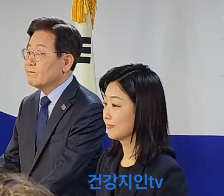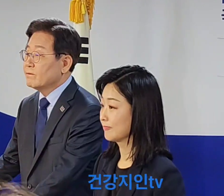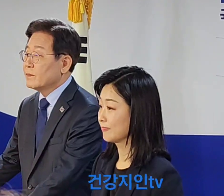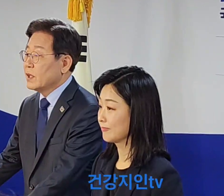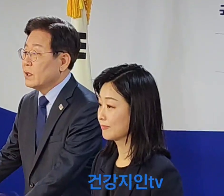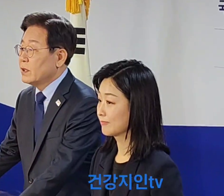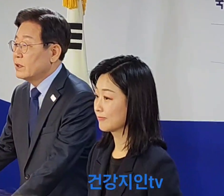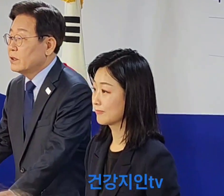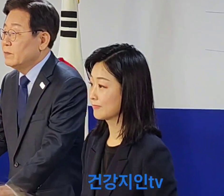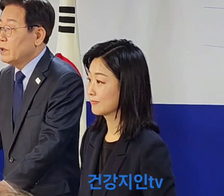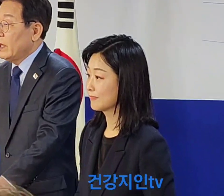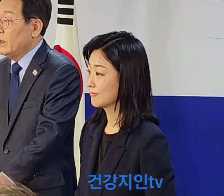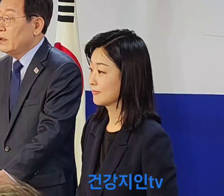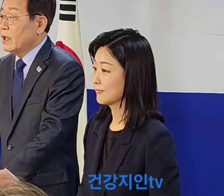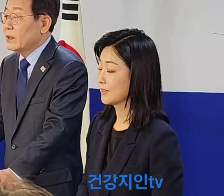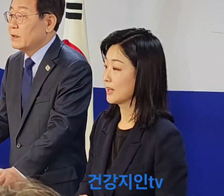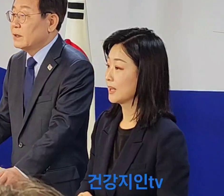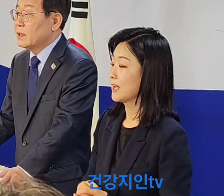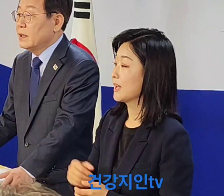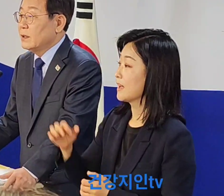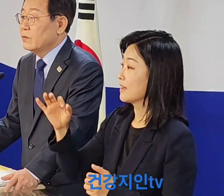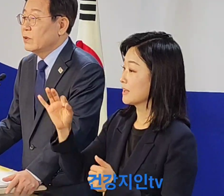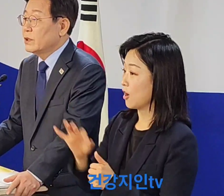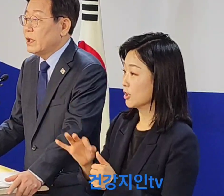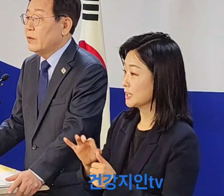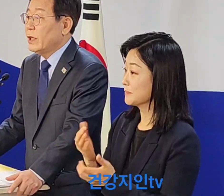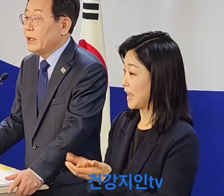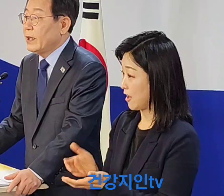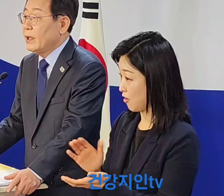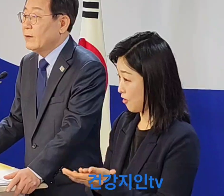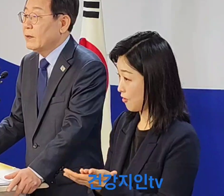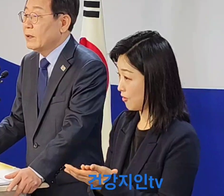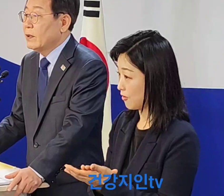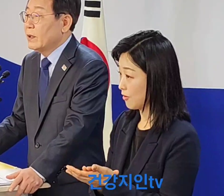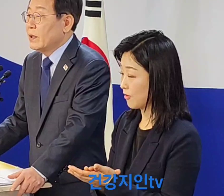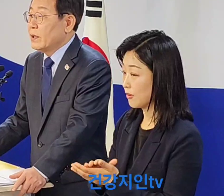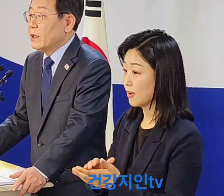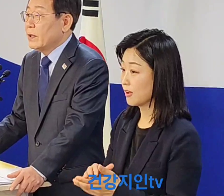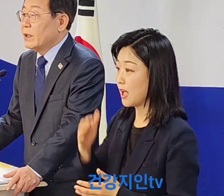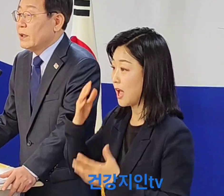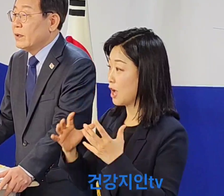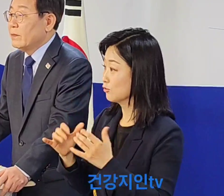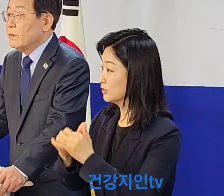사실 연금 개혁이라든지 우리 사회의